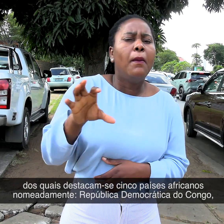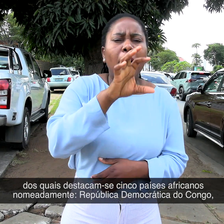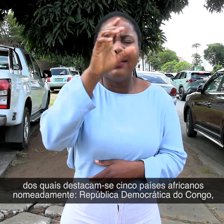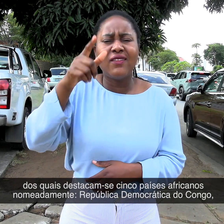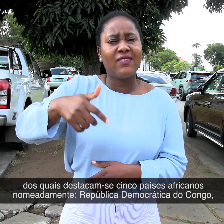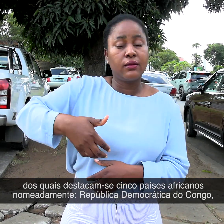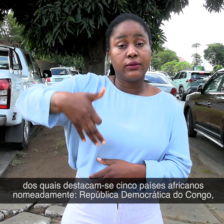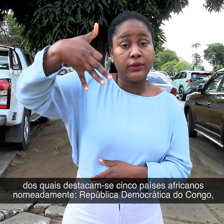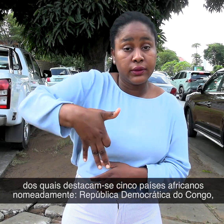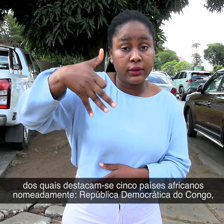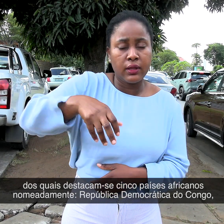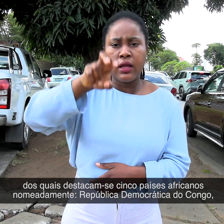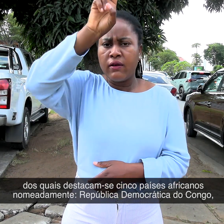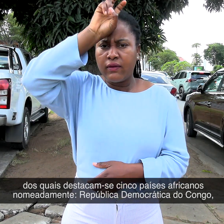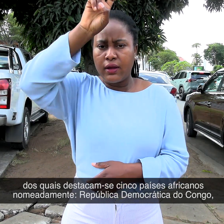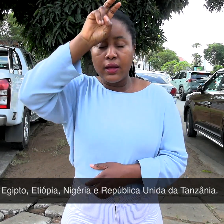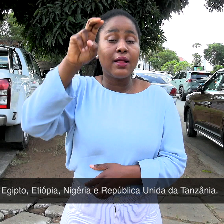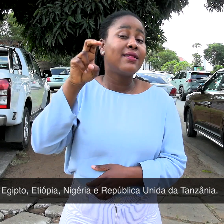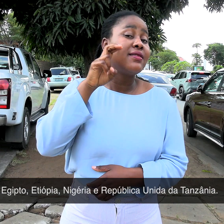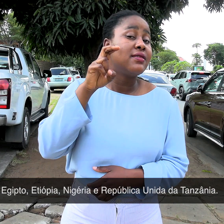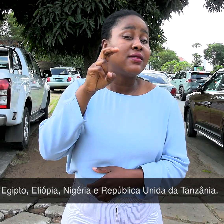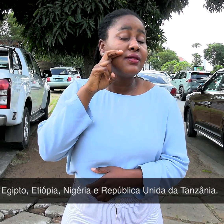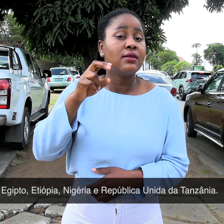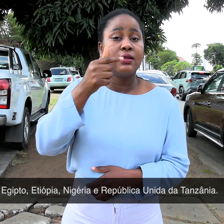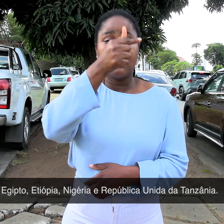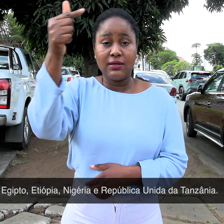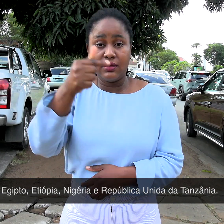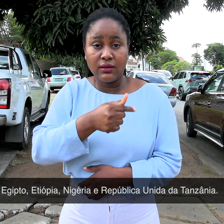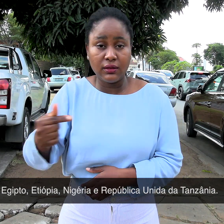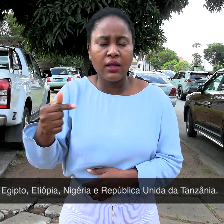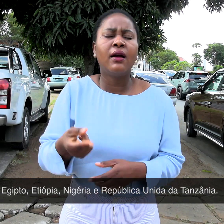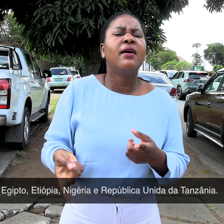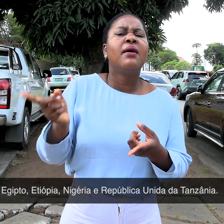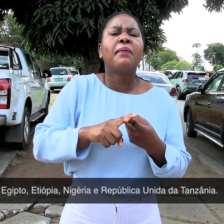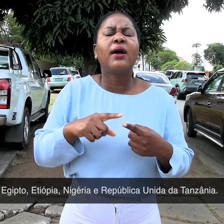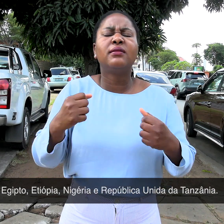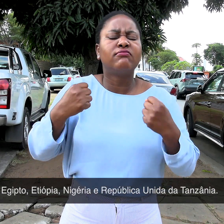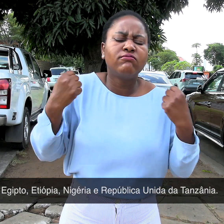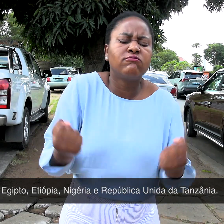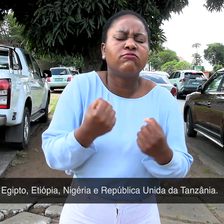Democrática do Congo, Egito, Etiópia, Nigéria e República Unida da Tanzânia.